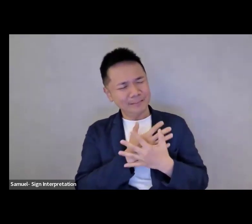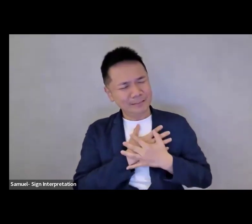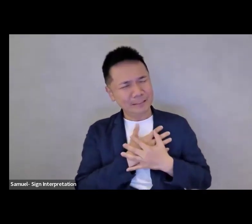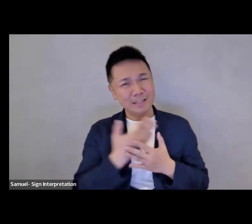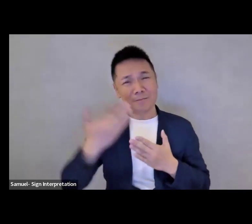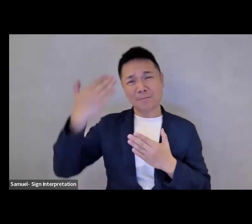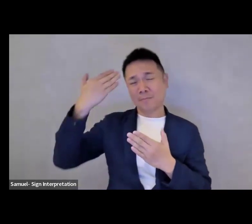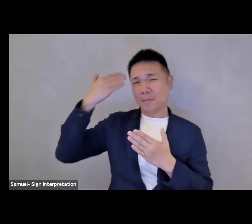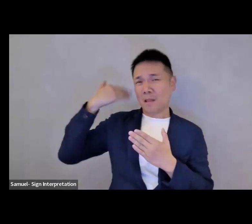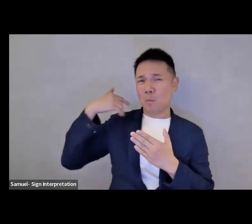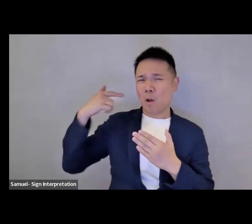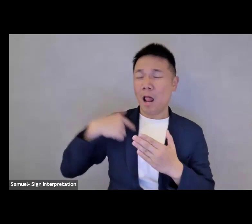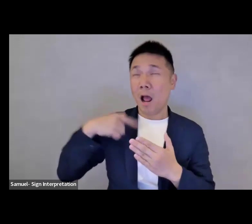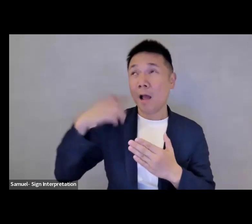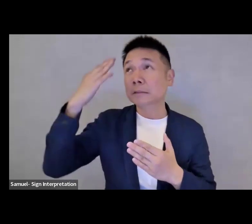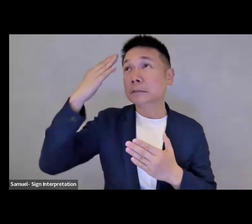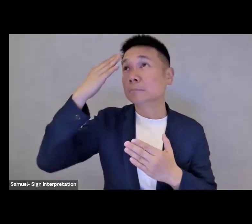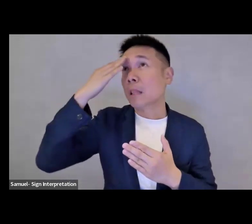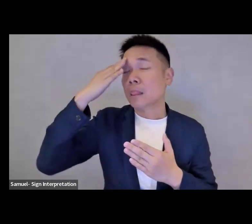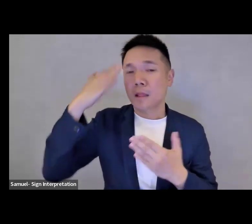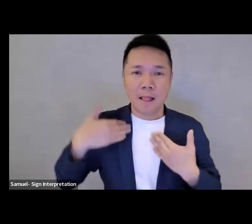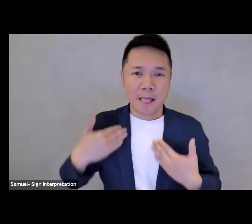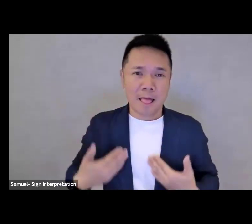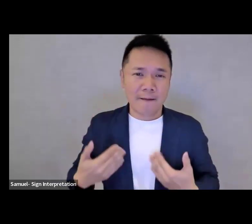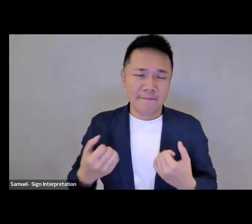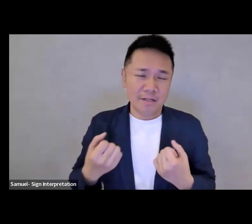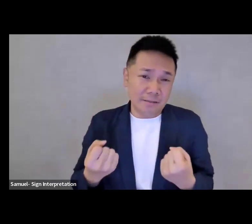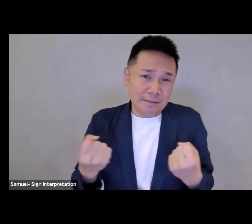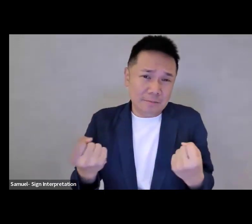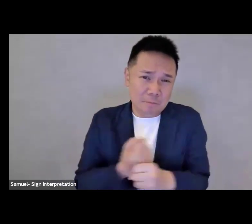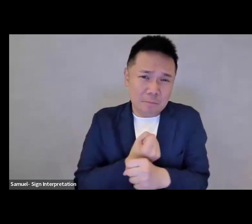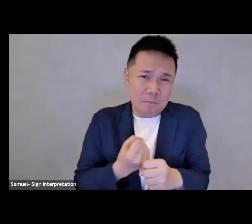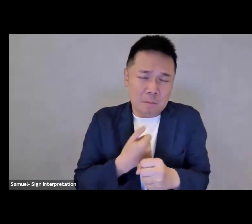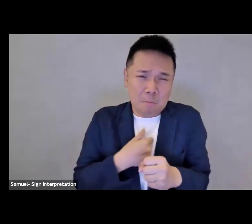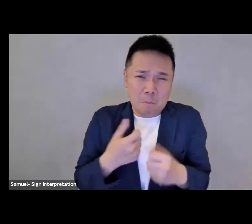希望能延续你的爱下去。